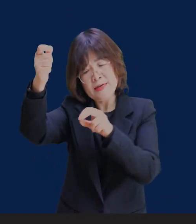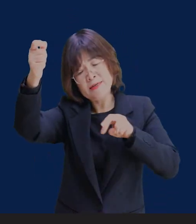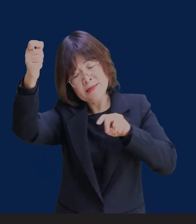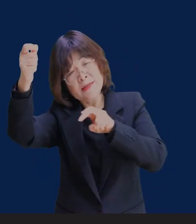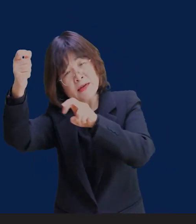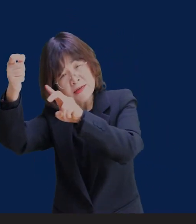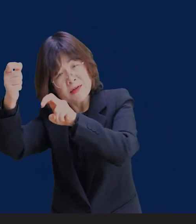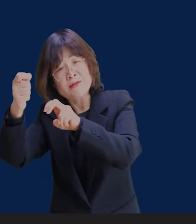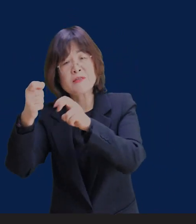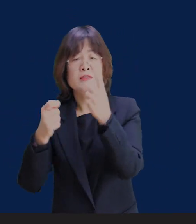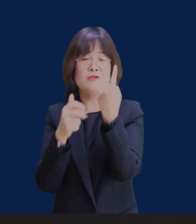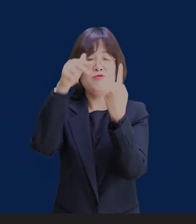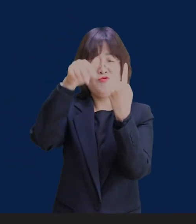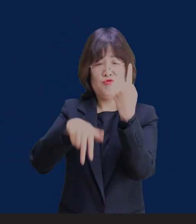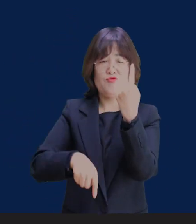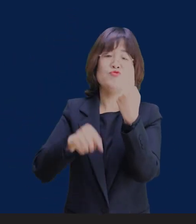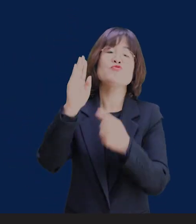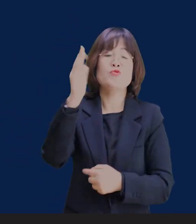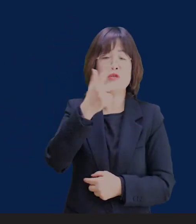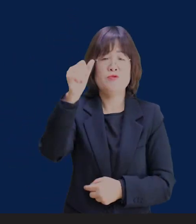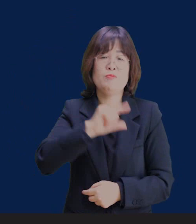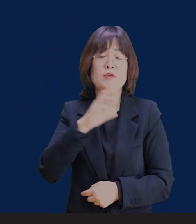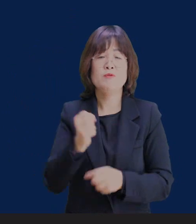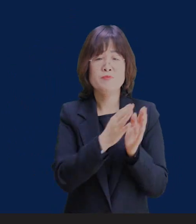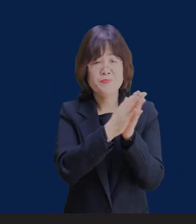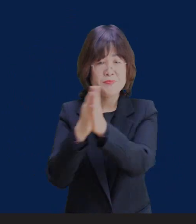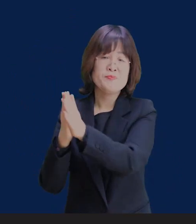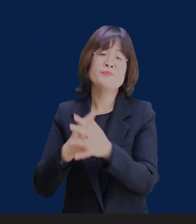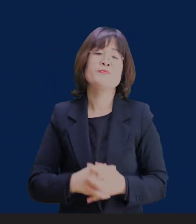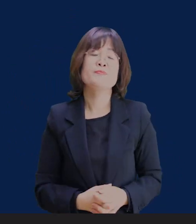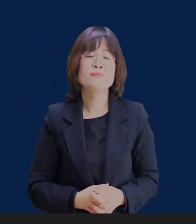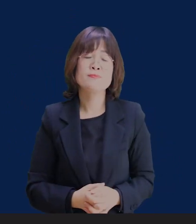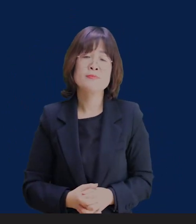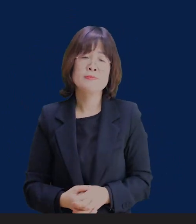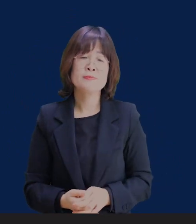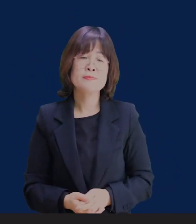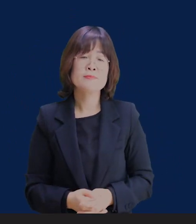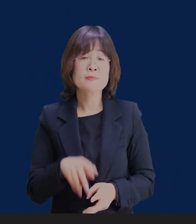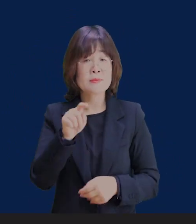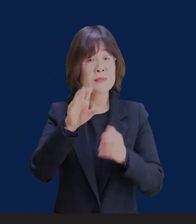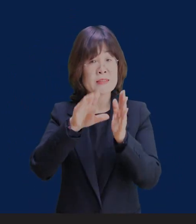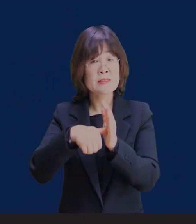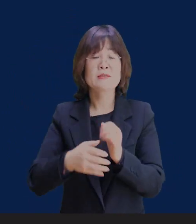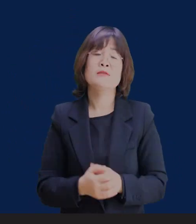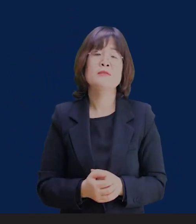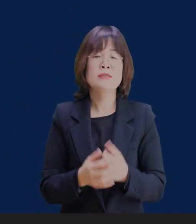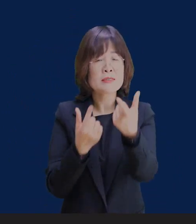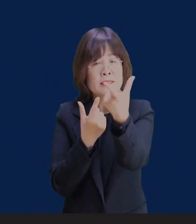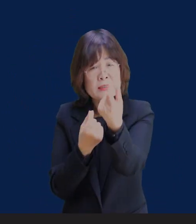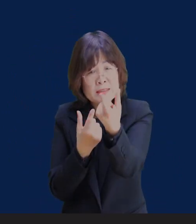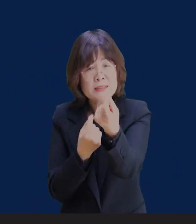가까이 나가시는 오늘 하루 이 한 주간 되기를 주님의 이름으로 축원합니다.